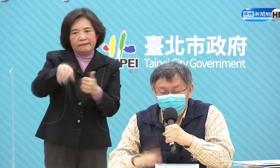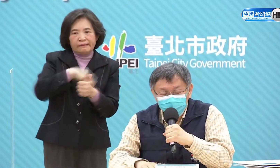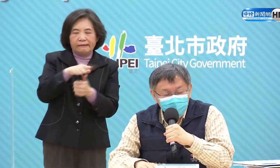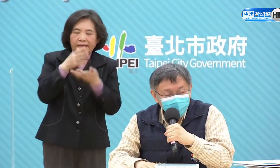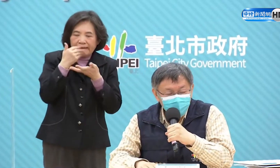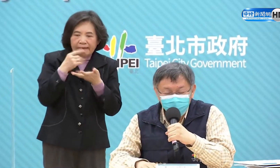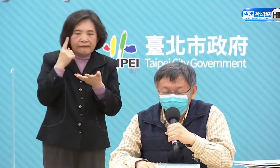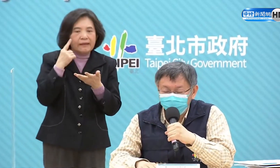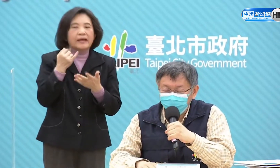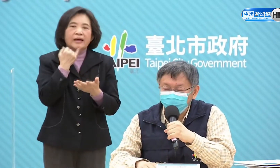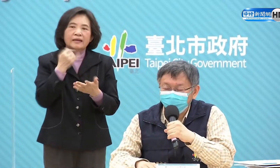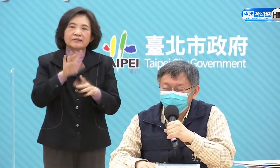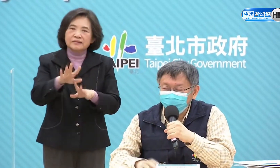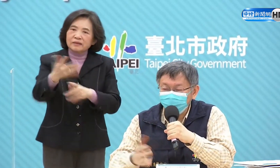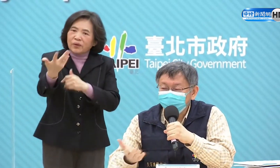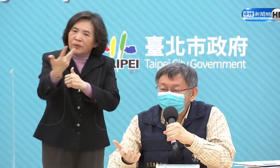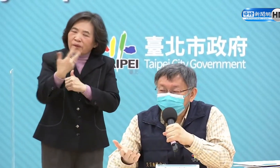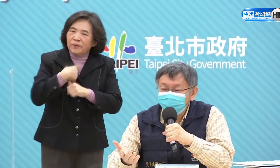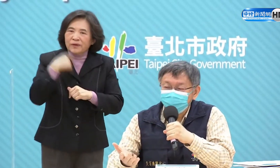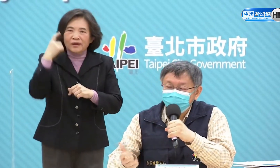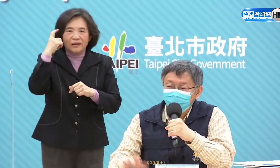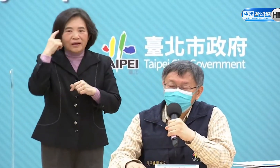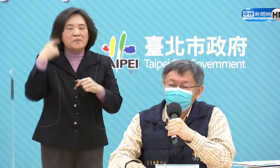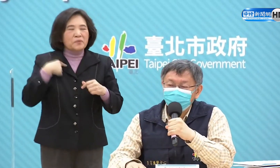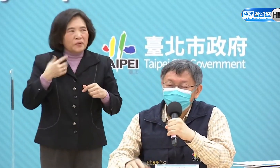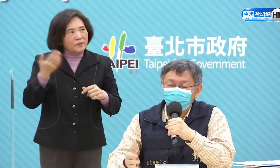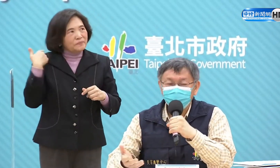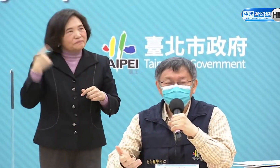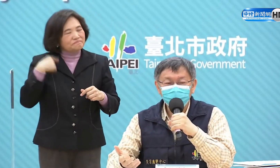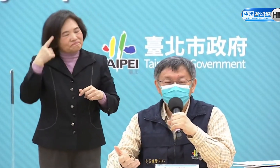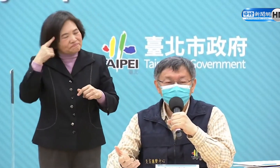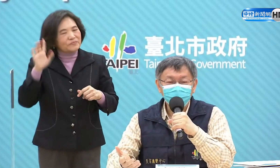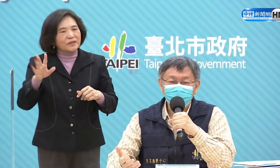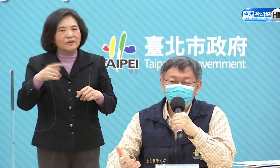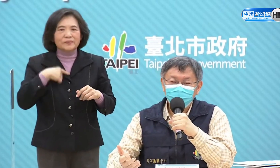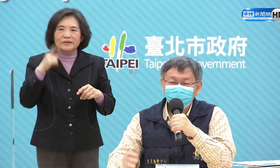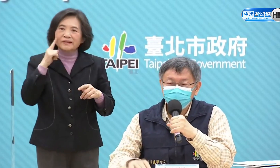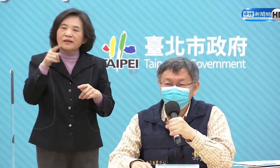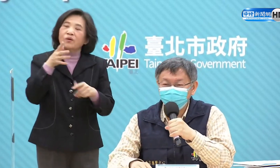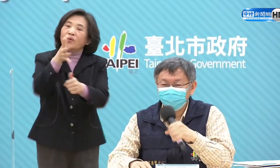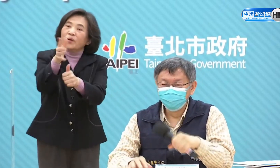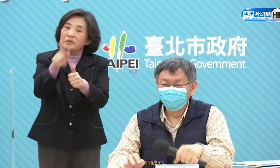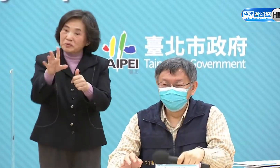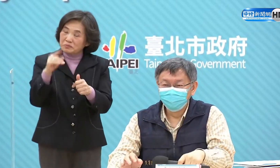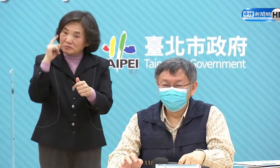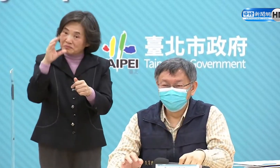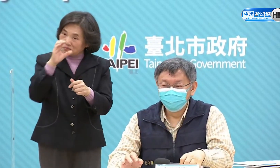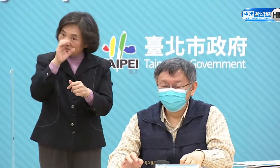这一题我也想过了，但是那不然你有更好的办法吗？